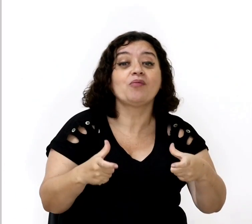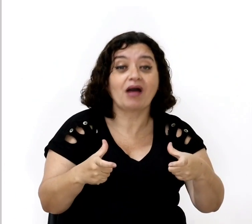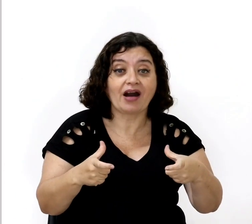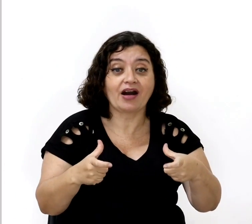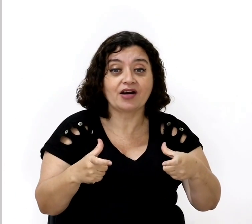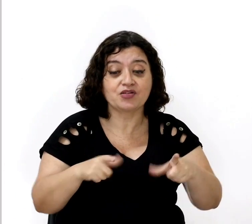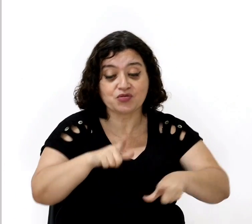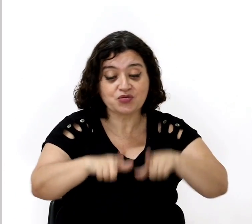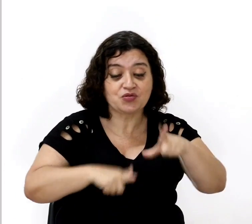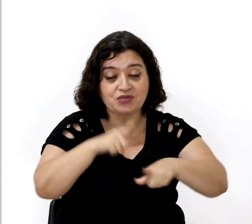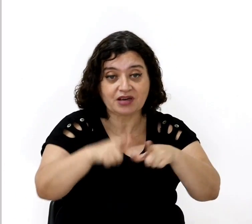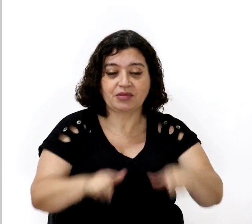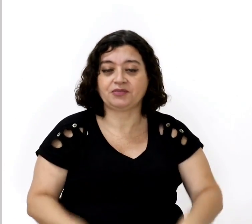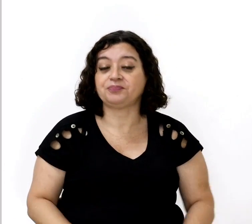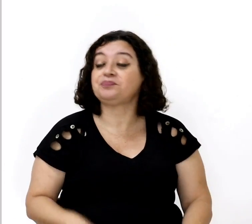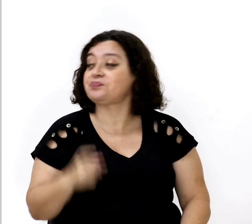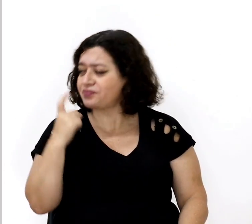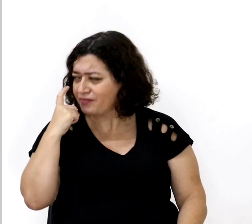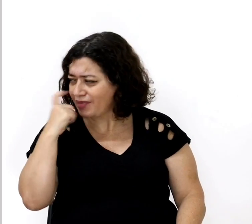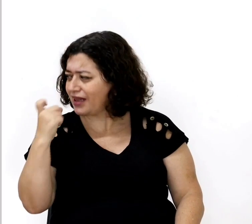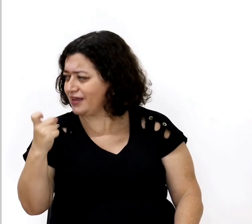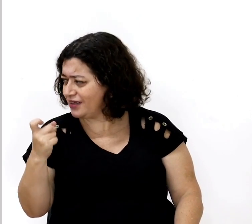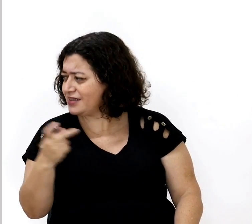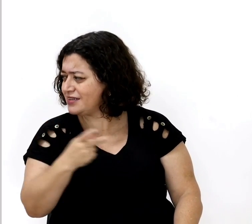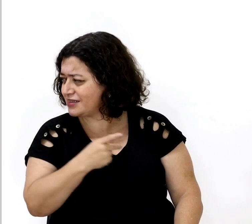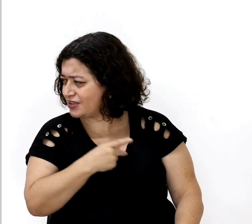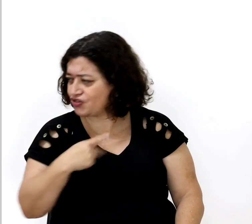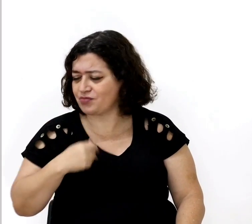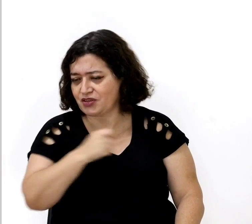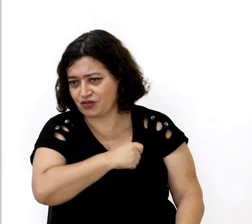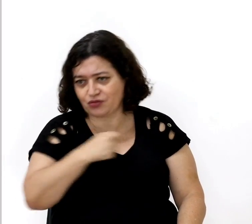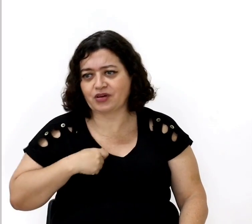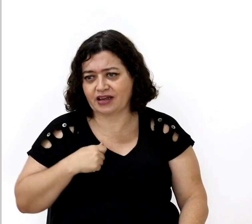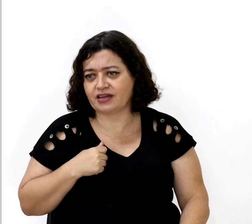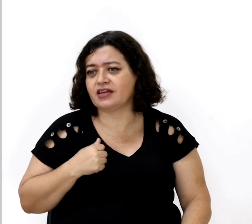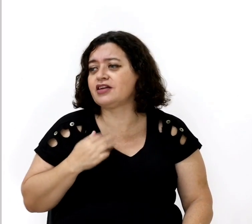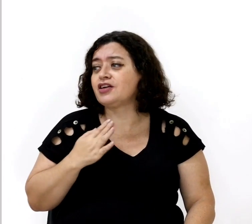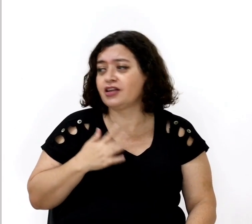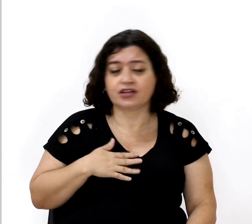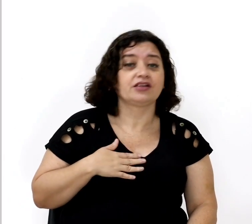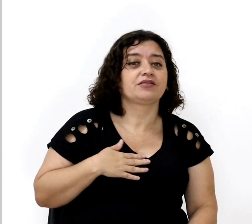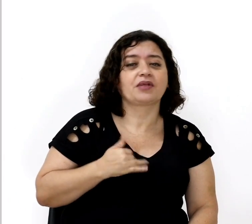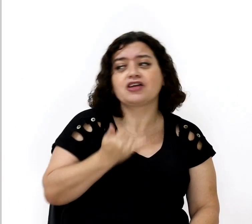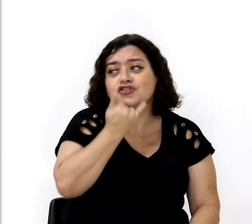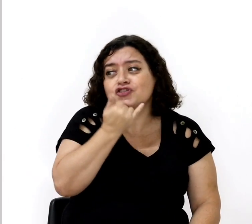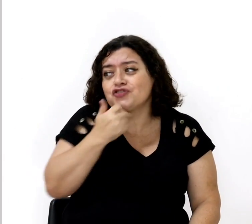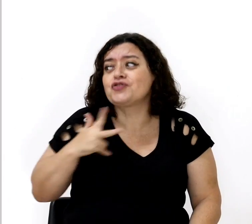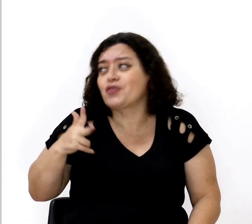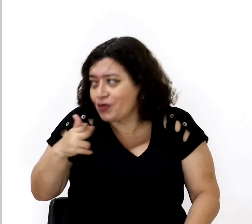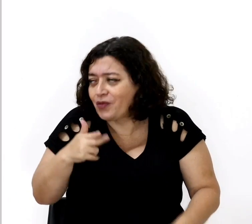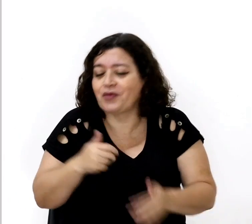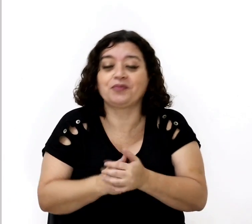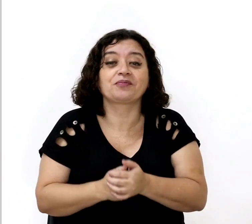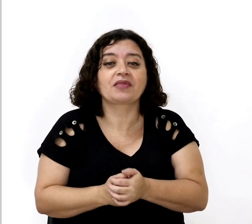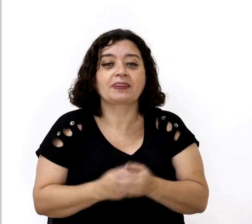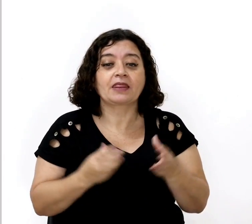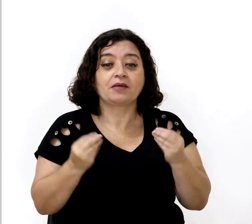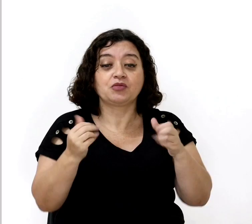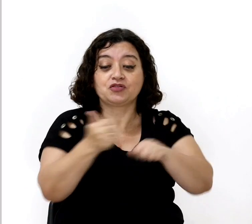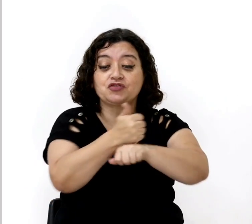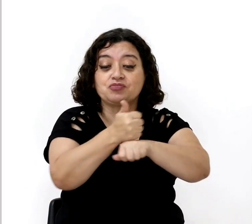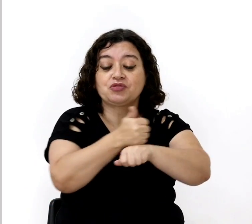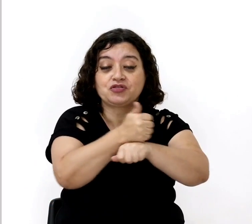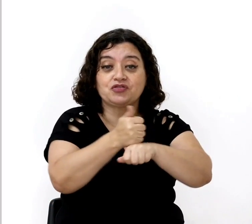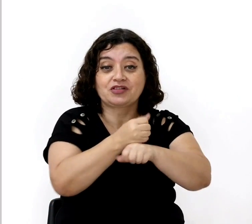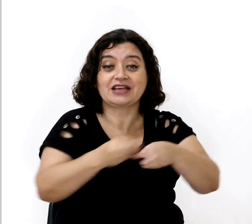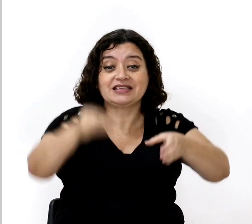fazer um trabalho desse. É interessante, pastor Arnaldo, sim. Vou te cortando assim, só para abrir um parêntese, né? Quantos profissionais